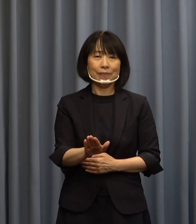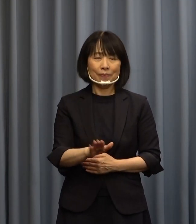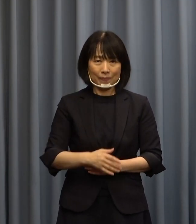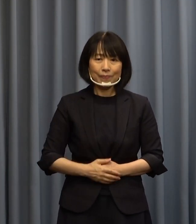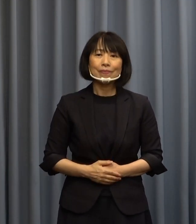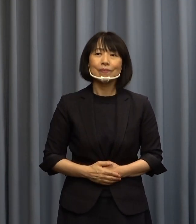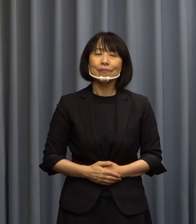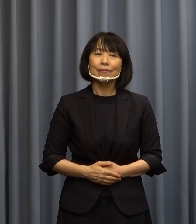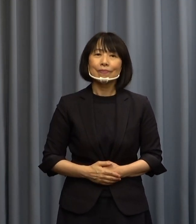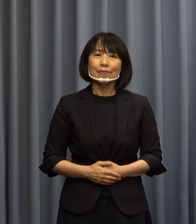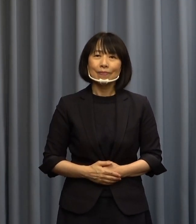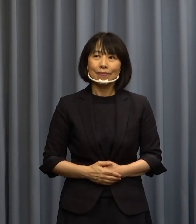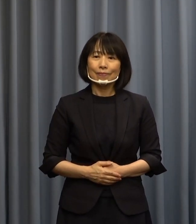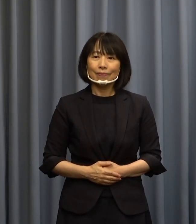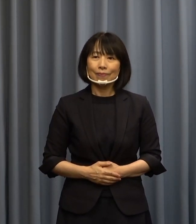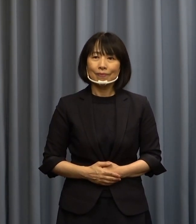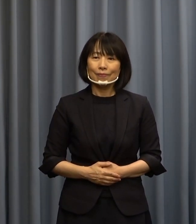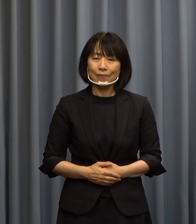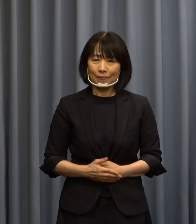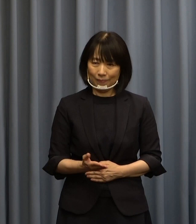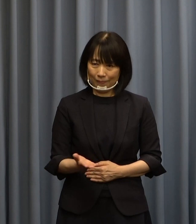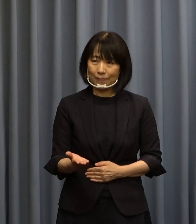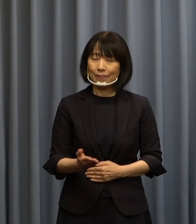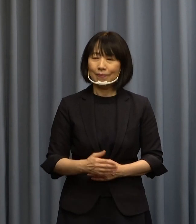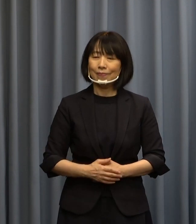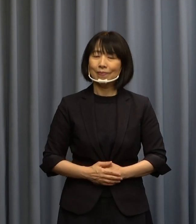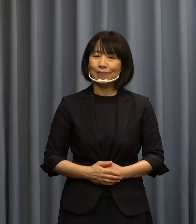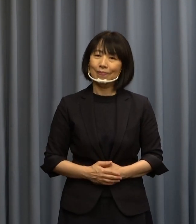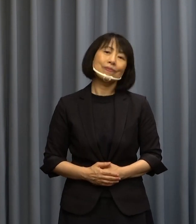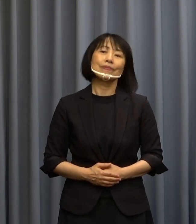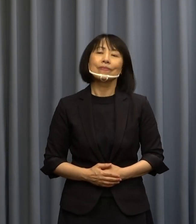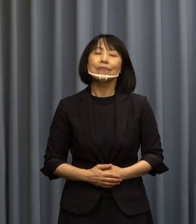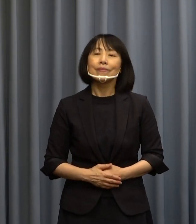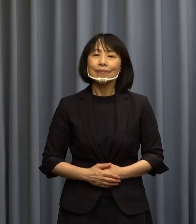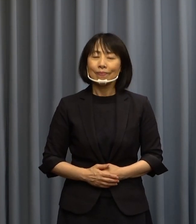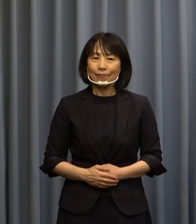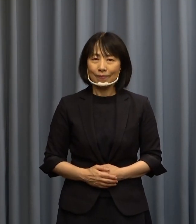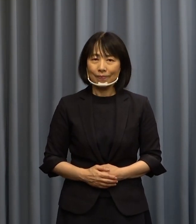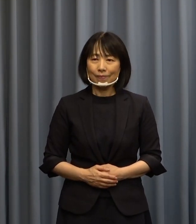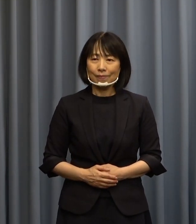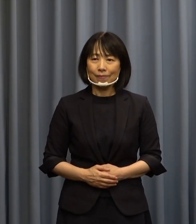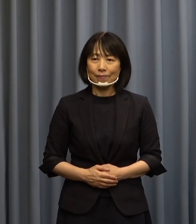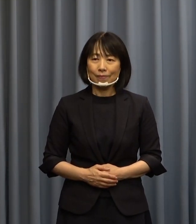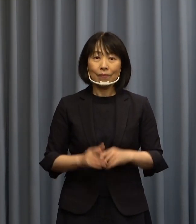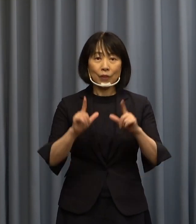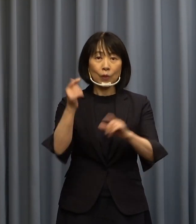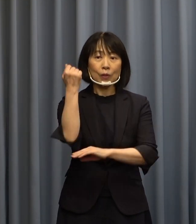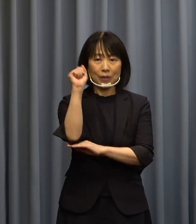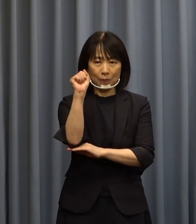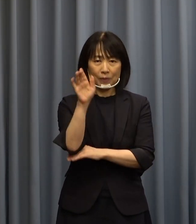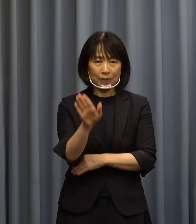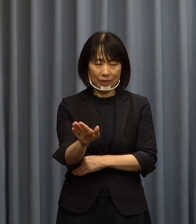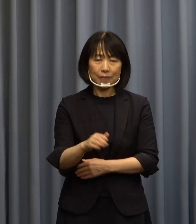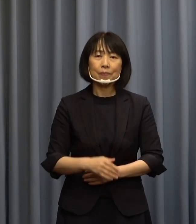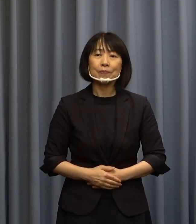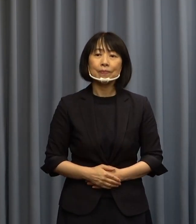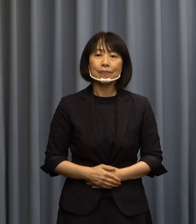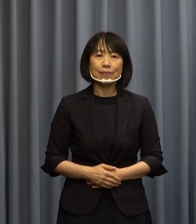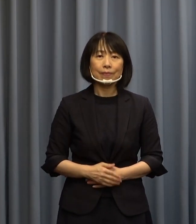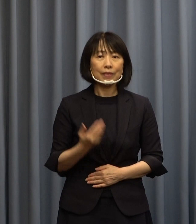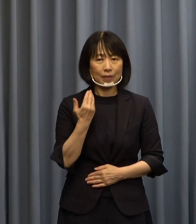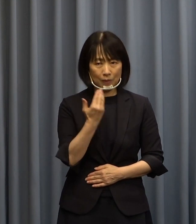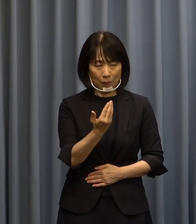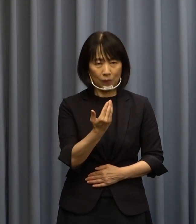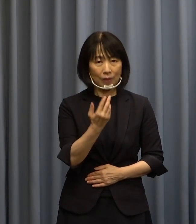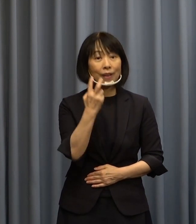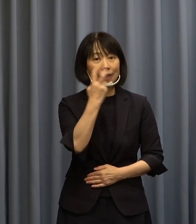どうぞ。 聞のインタです。終点